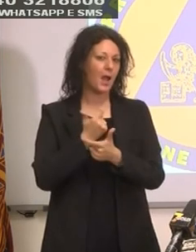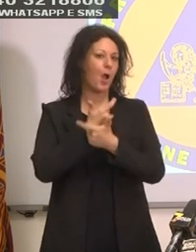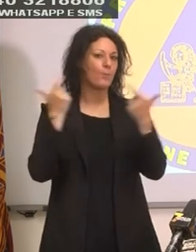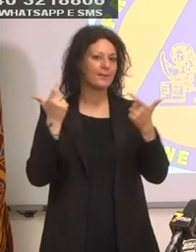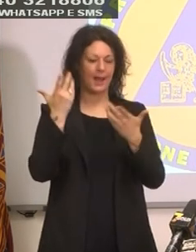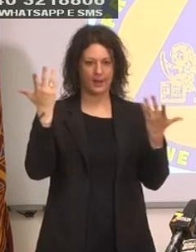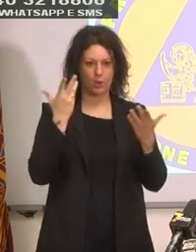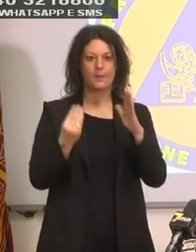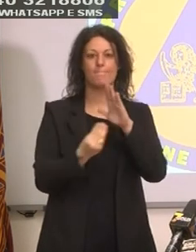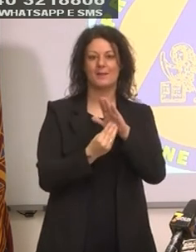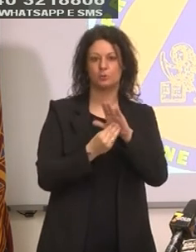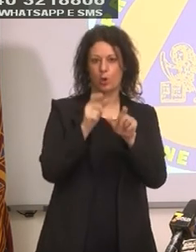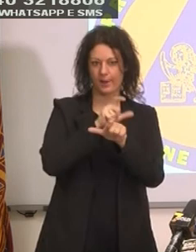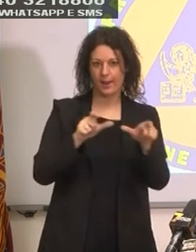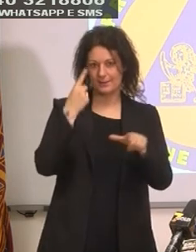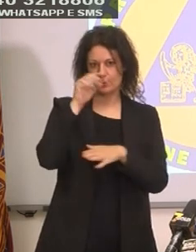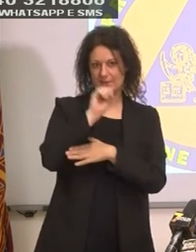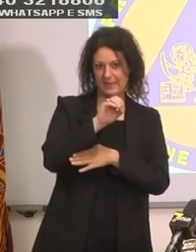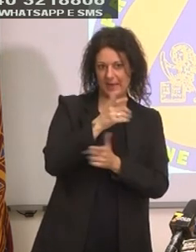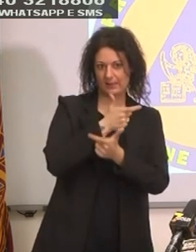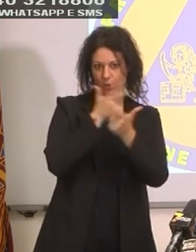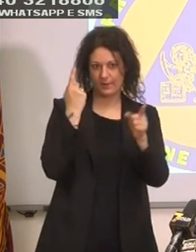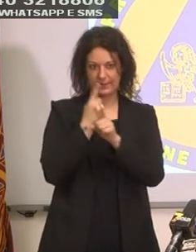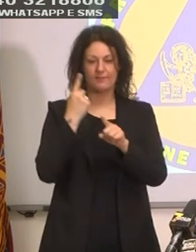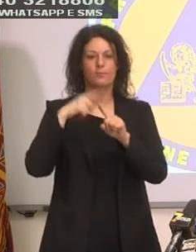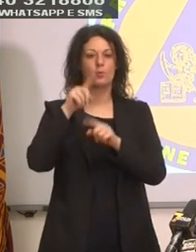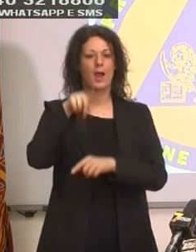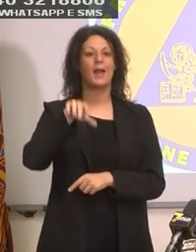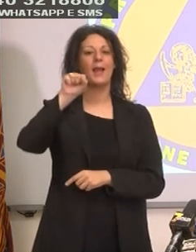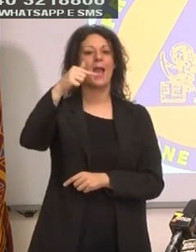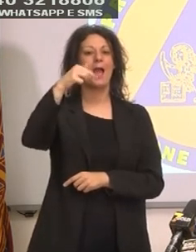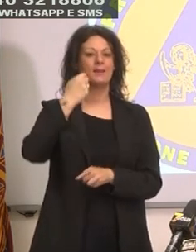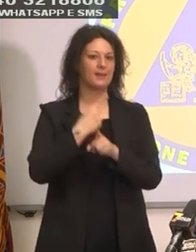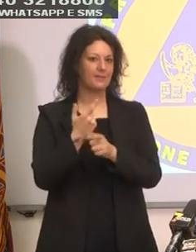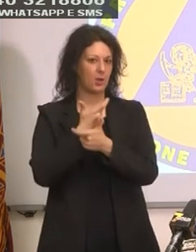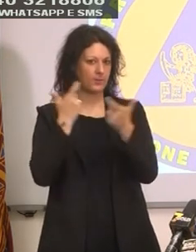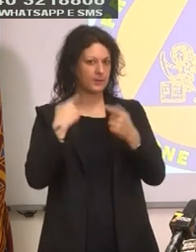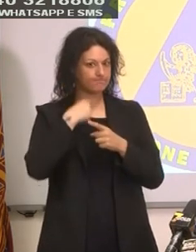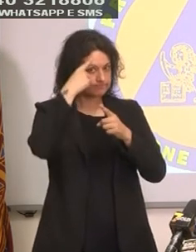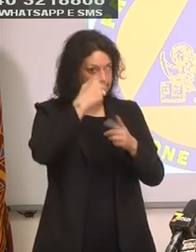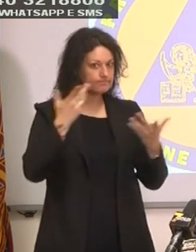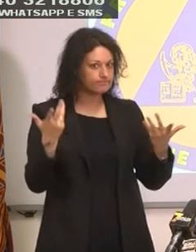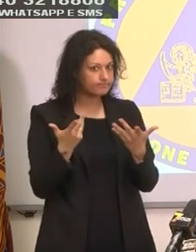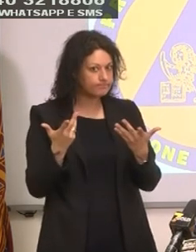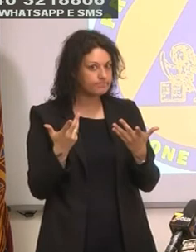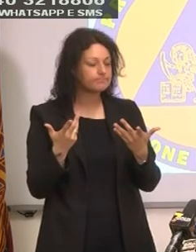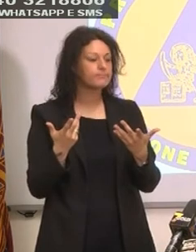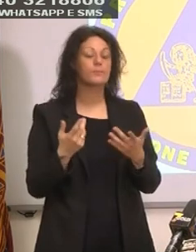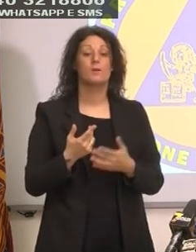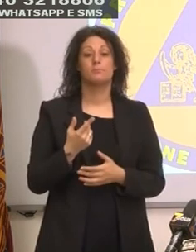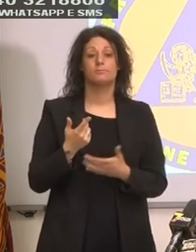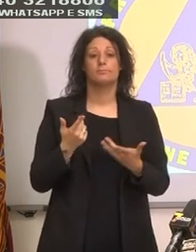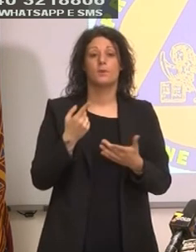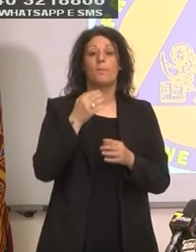cioè i bidelli, lì voi non avete voce in capitolo, quindi voi potete solo fare interventi per l'edilizia